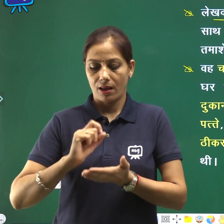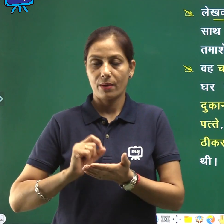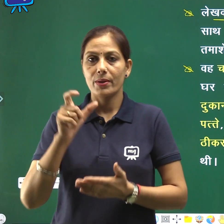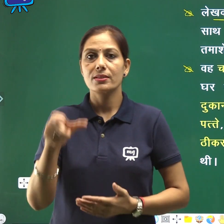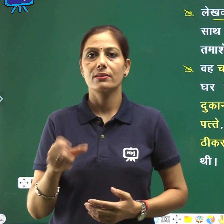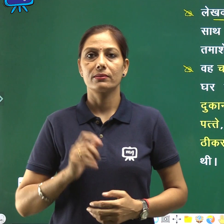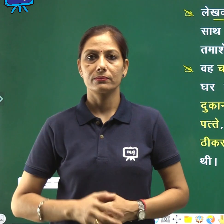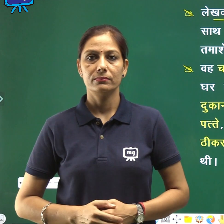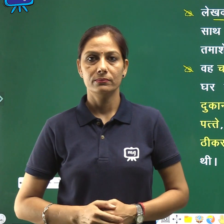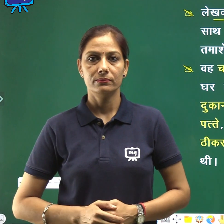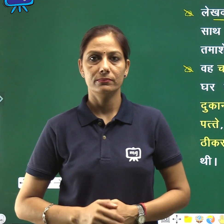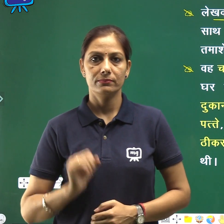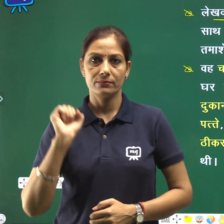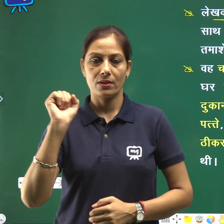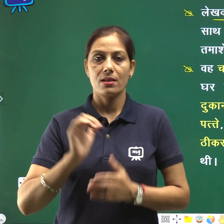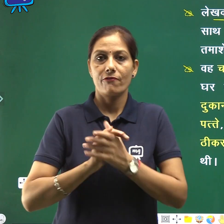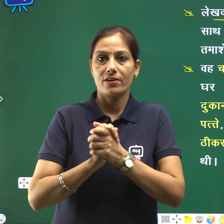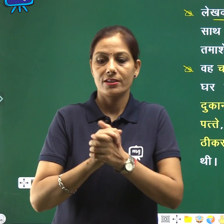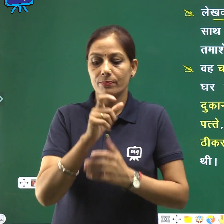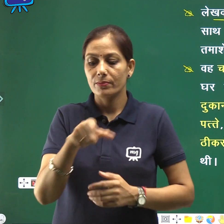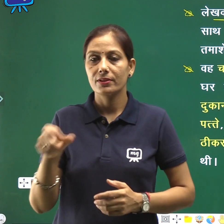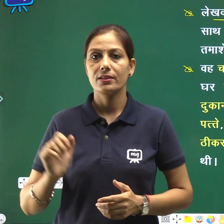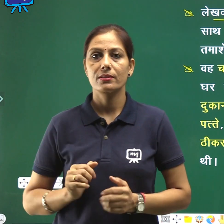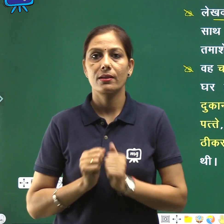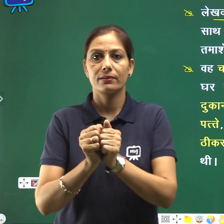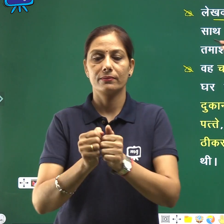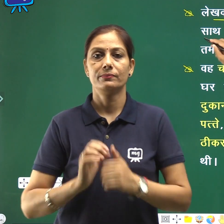लेखक अपने साथियों के साथ